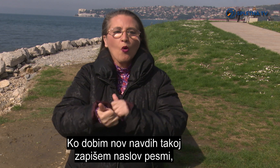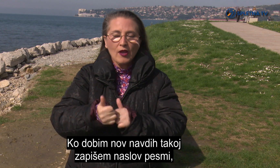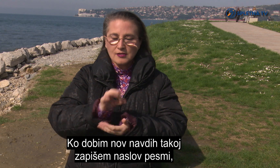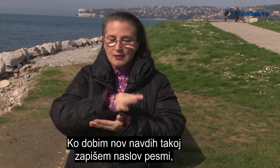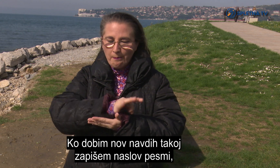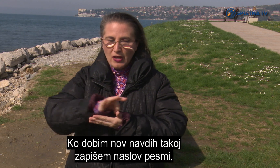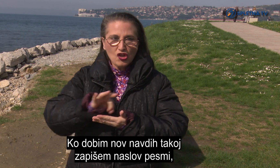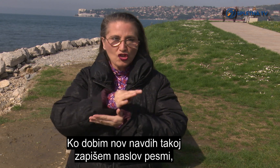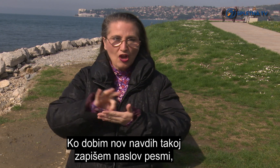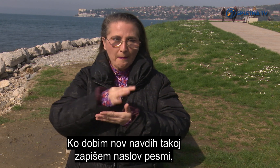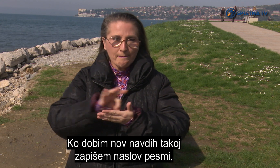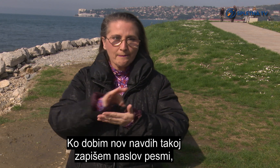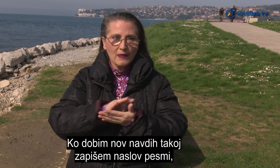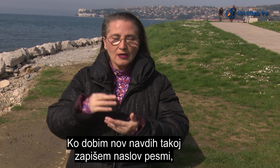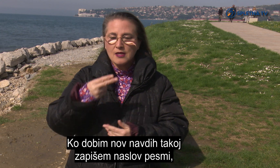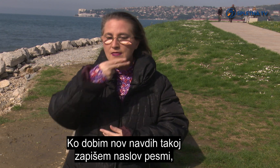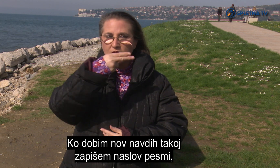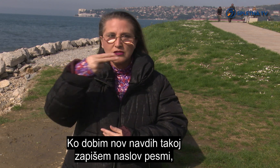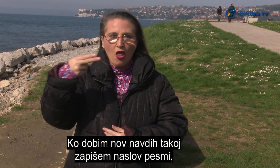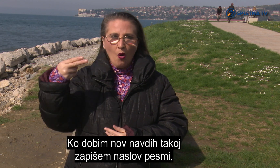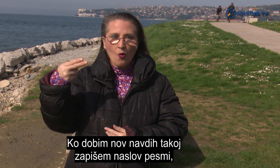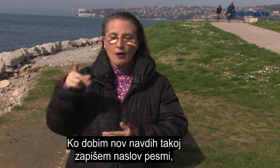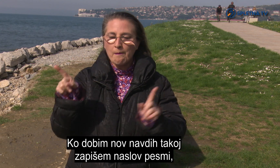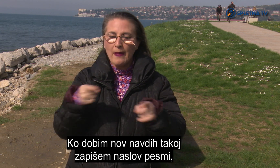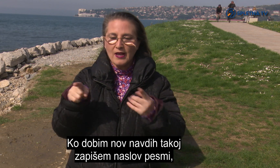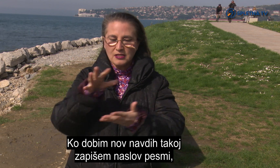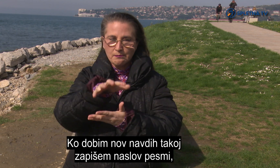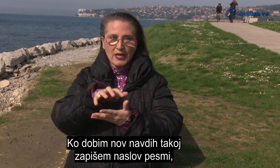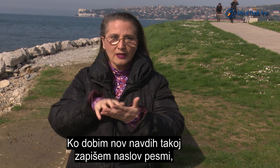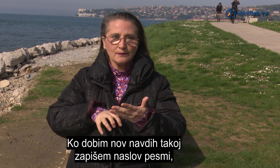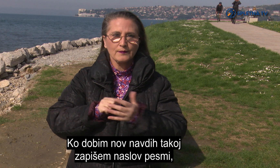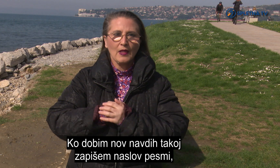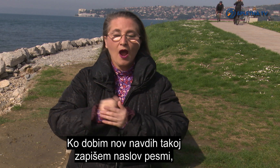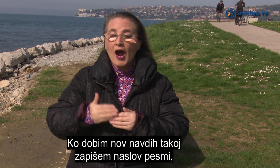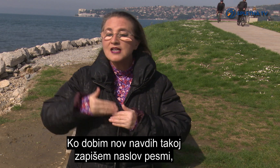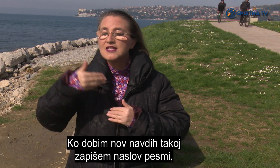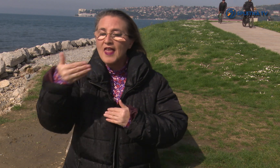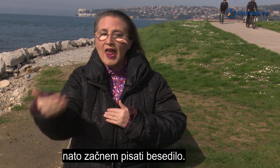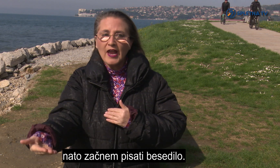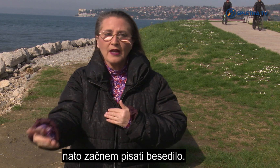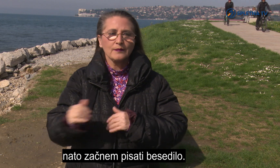takoj zapišem naslov pesmi, kasneje